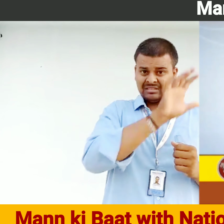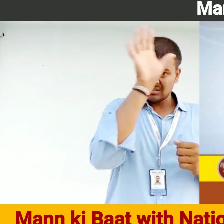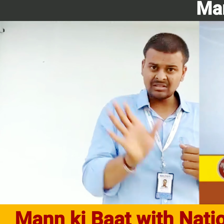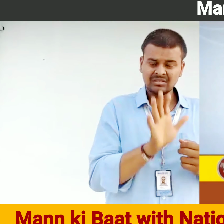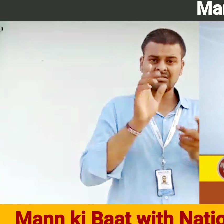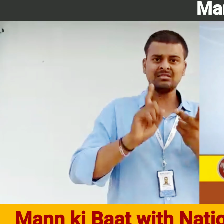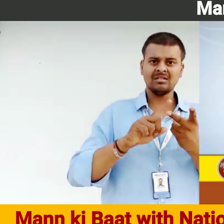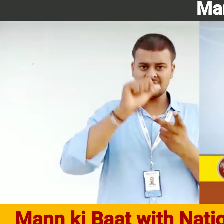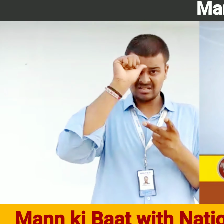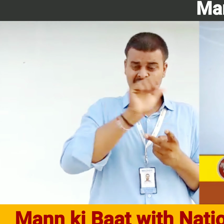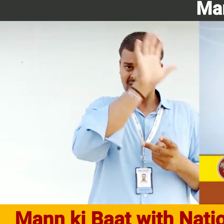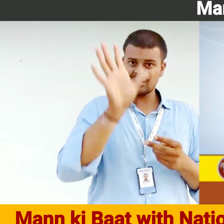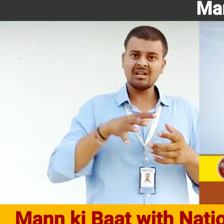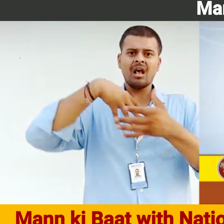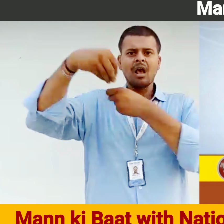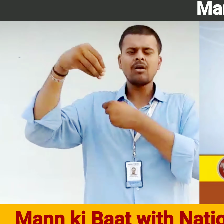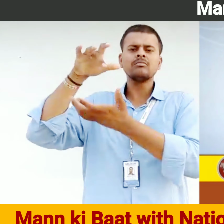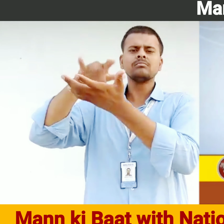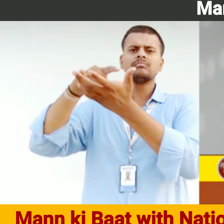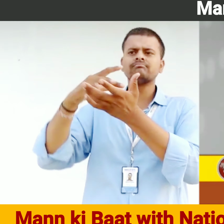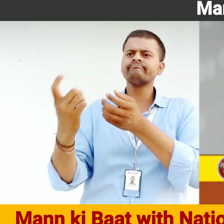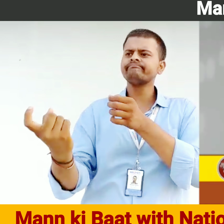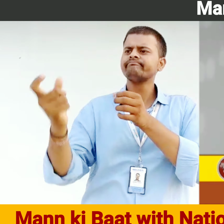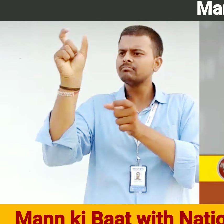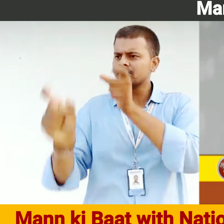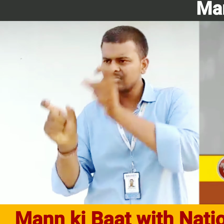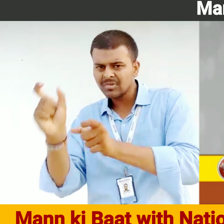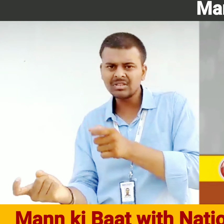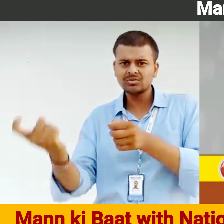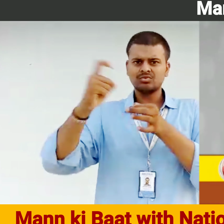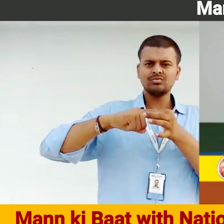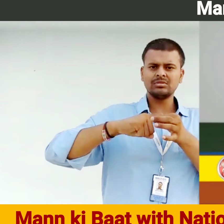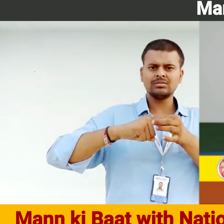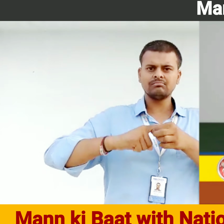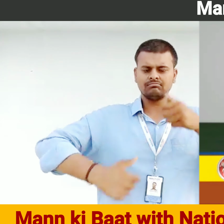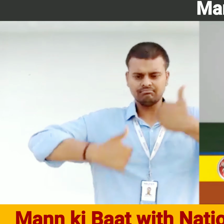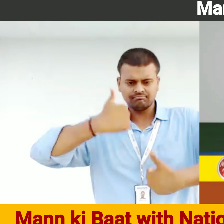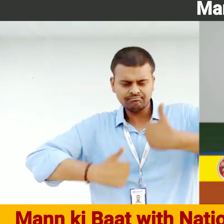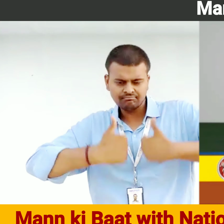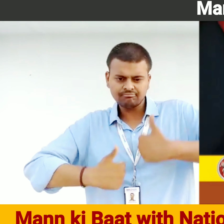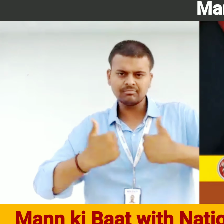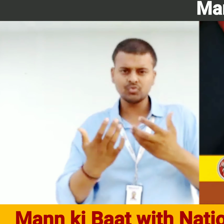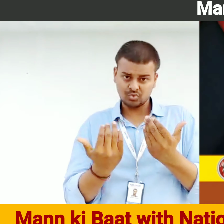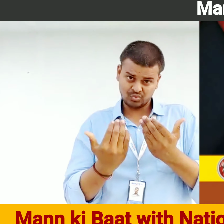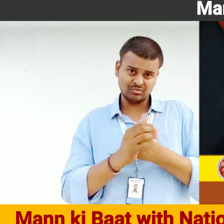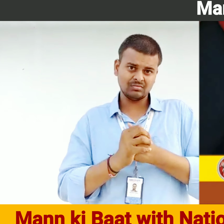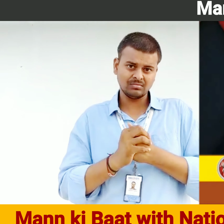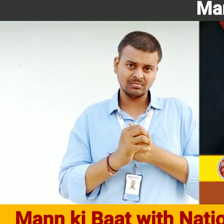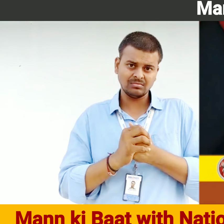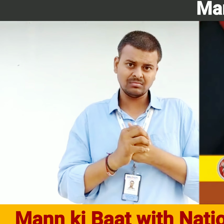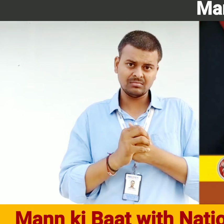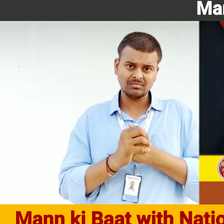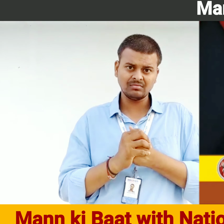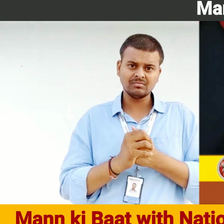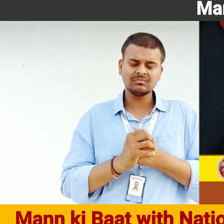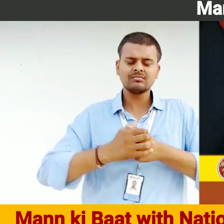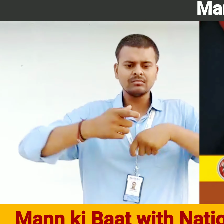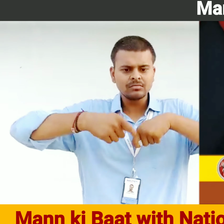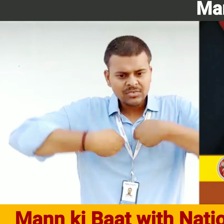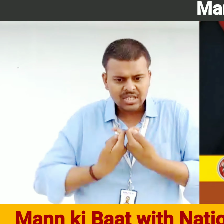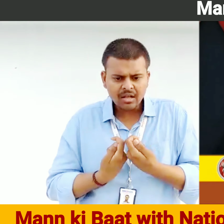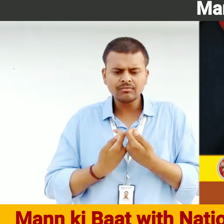लोग इस प्रतियोगिता में हिस्सा ले सकते हैं। इसमें हिस्सा लेने के लिए आपको अपना 3 मिनट का